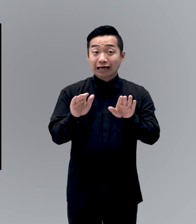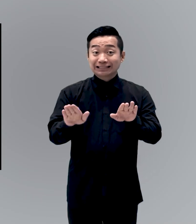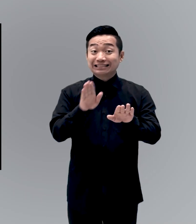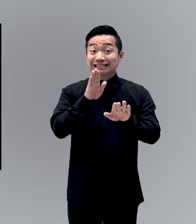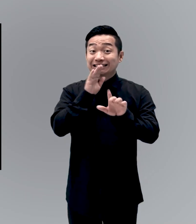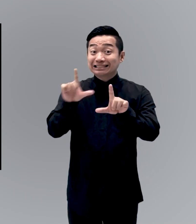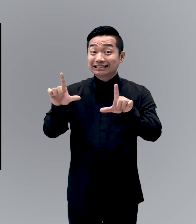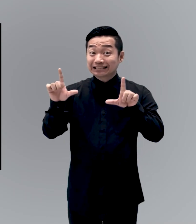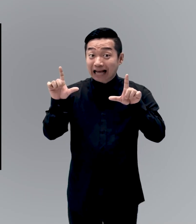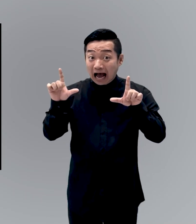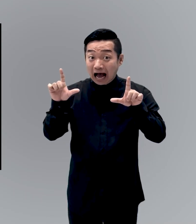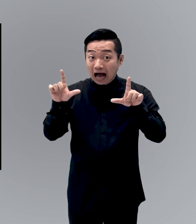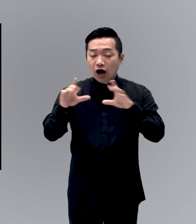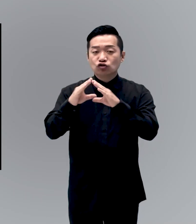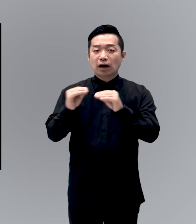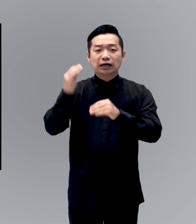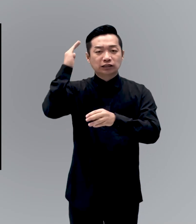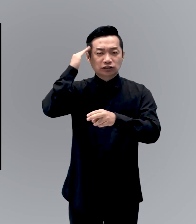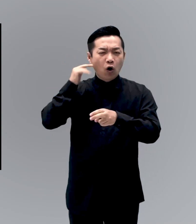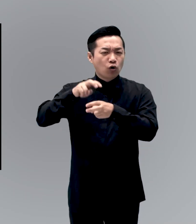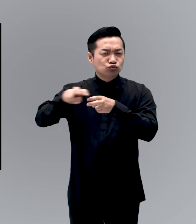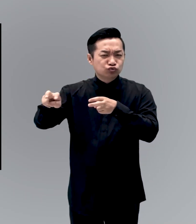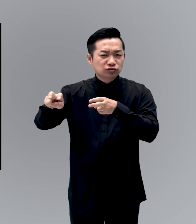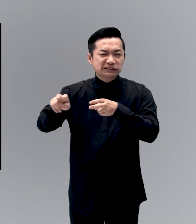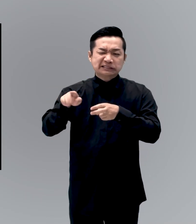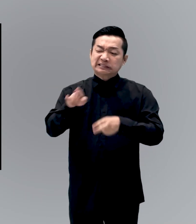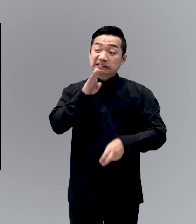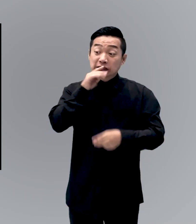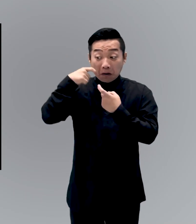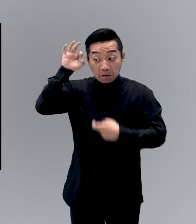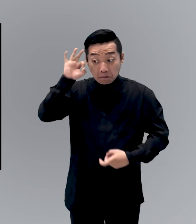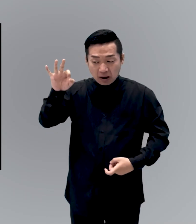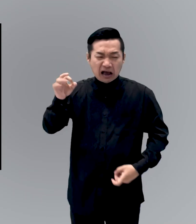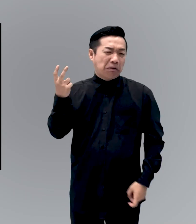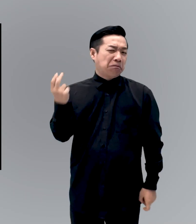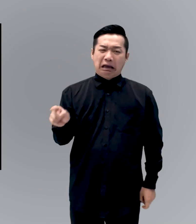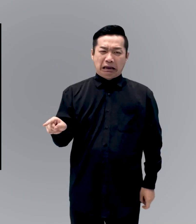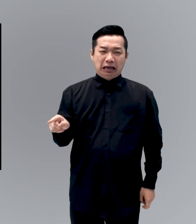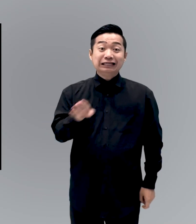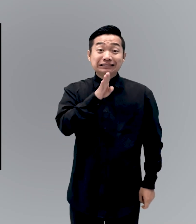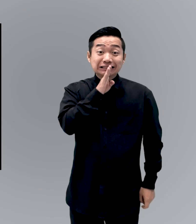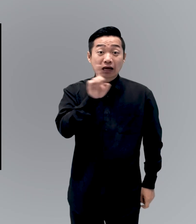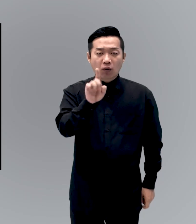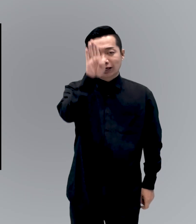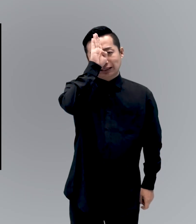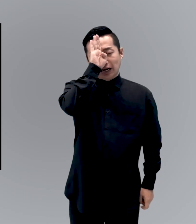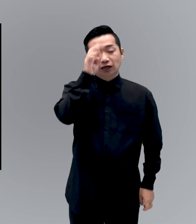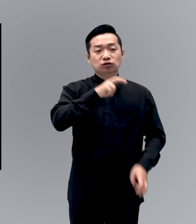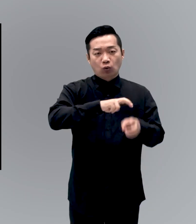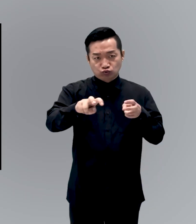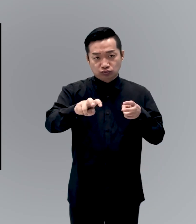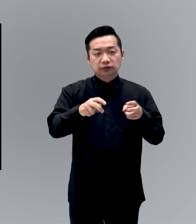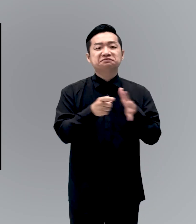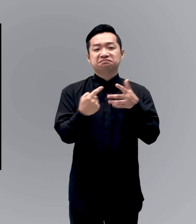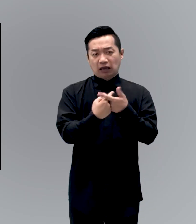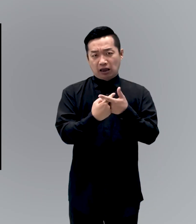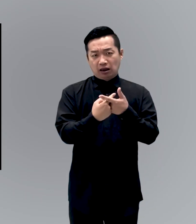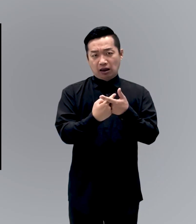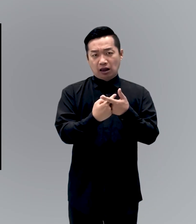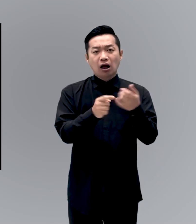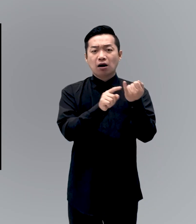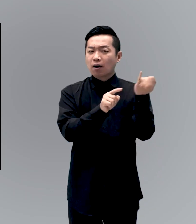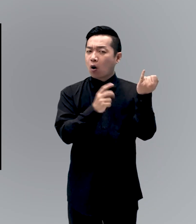브레인. 천재 뇌과학자와 천재 공학자의 일과 사랑의 줄타기. 여러분도 꼭 한번